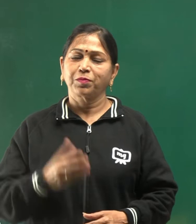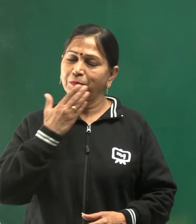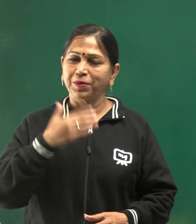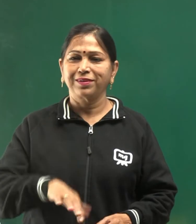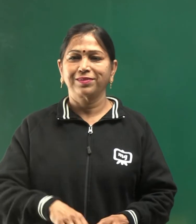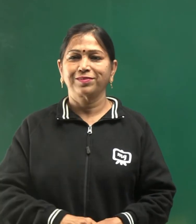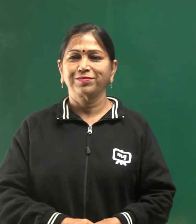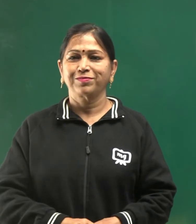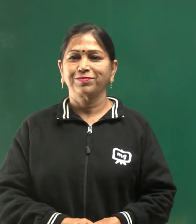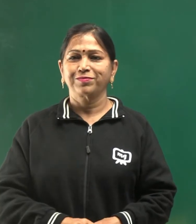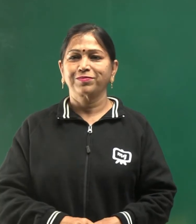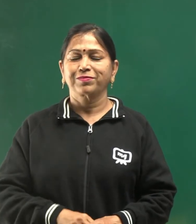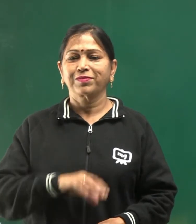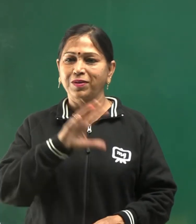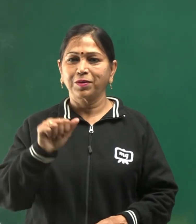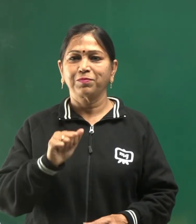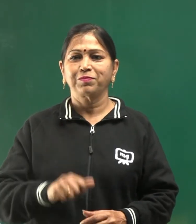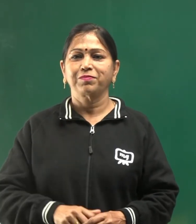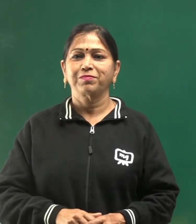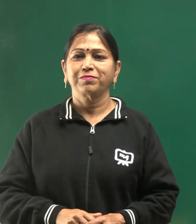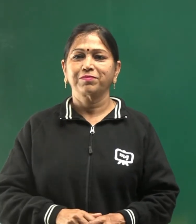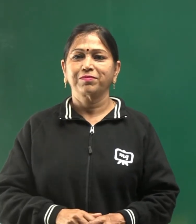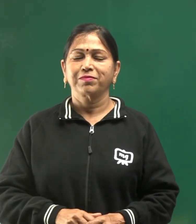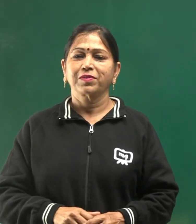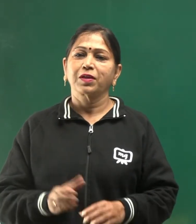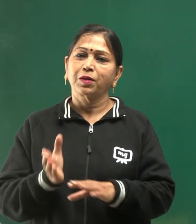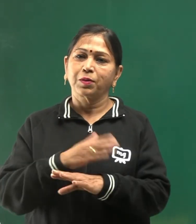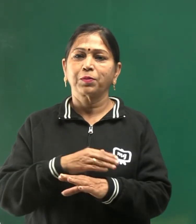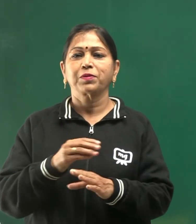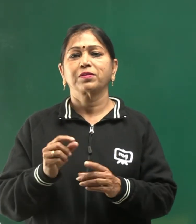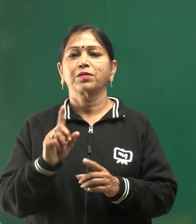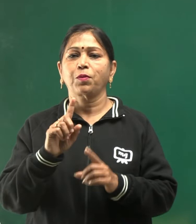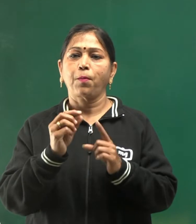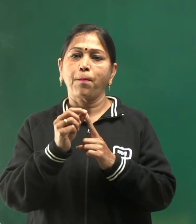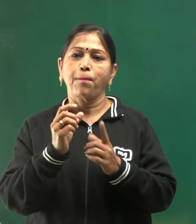पढ़ेंगे। हमने पिछले भाग में